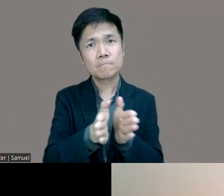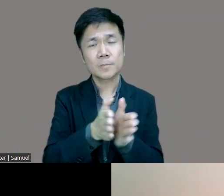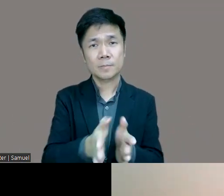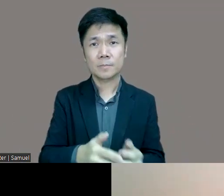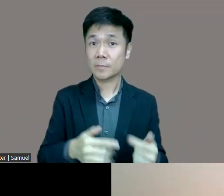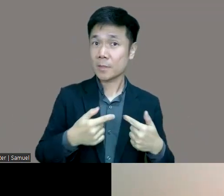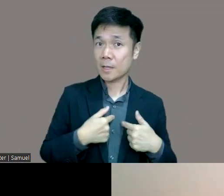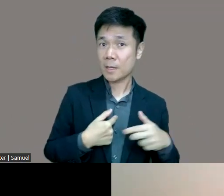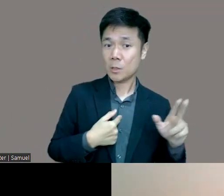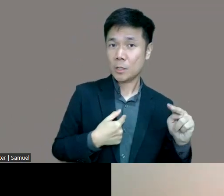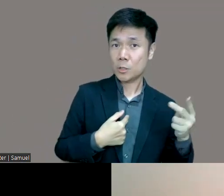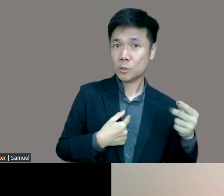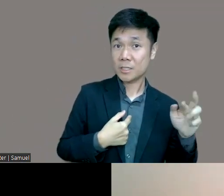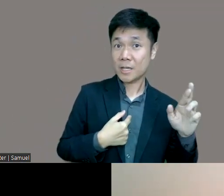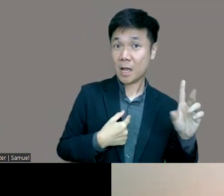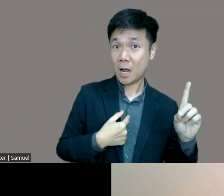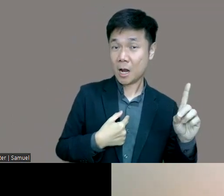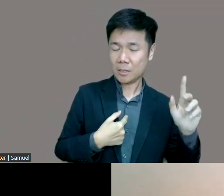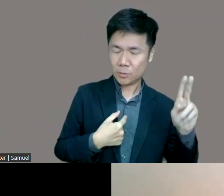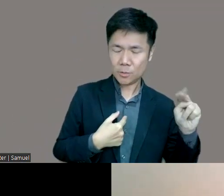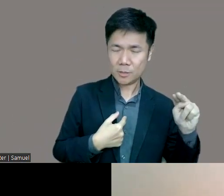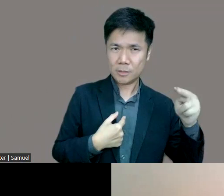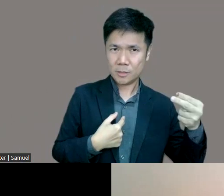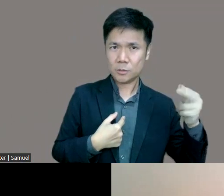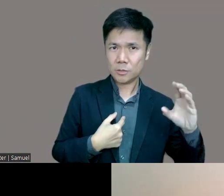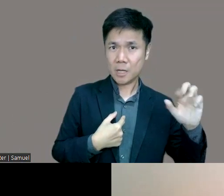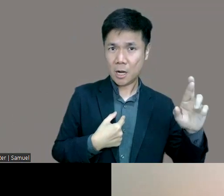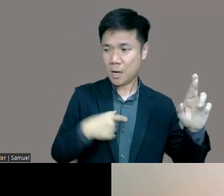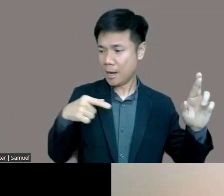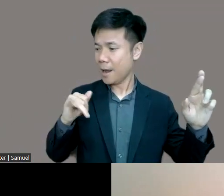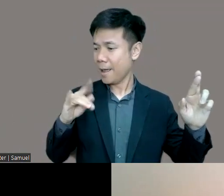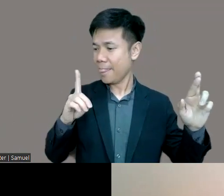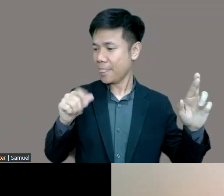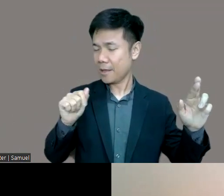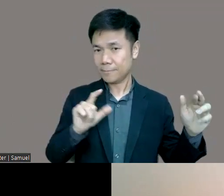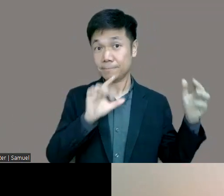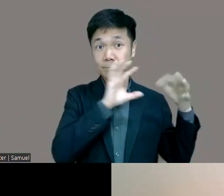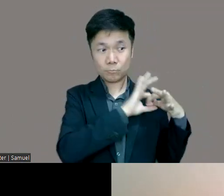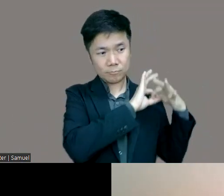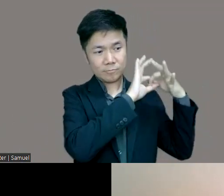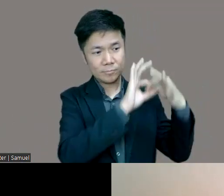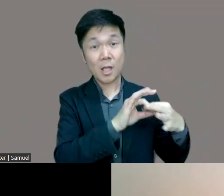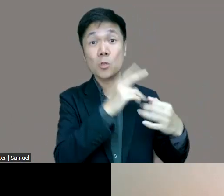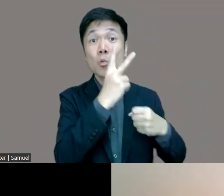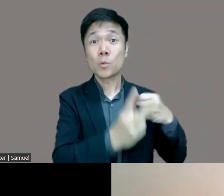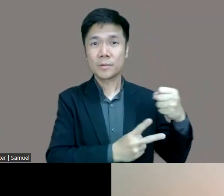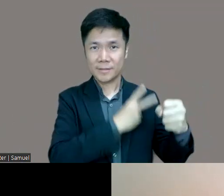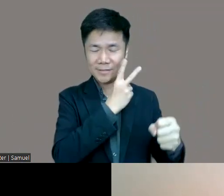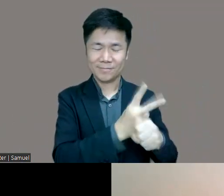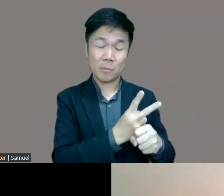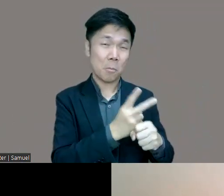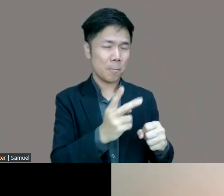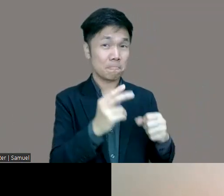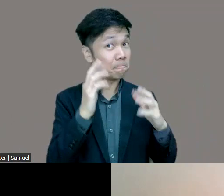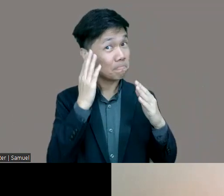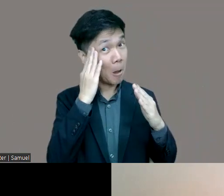pouvons partager nos questions et nos opinions. Nous avons commencé il y a 2 ans